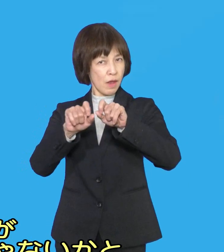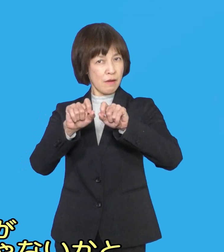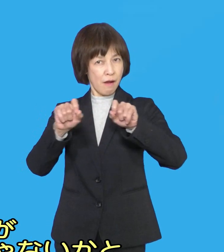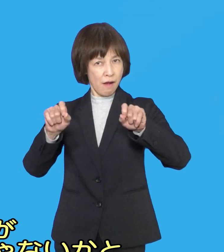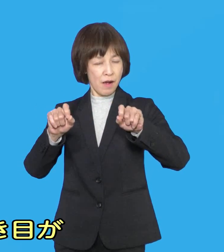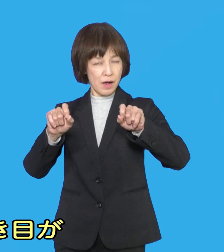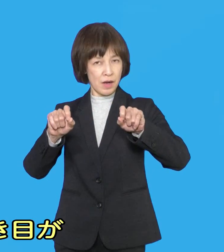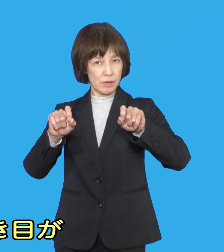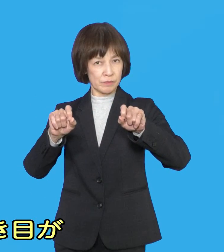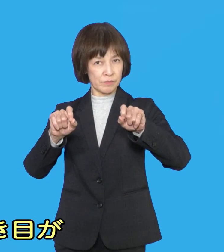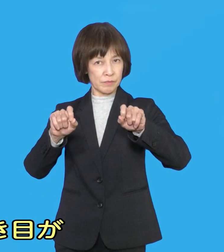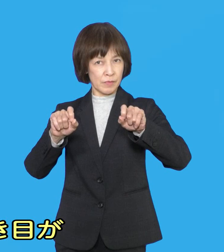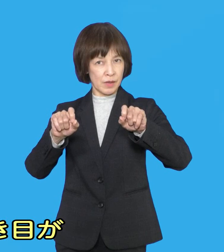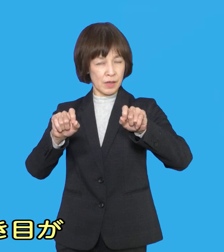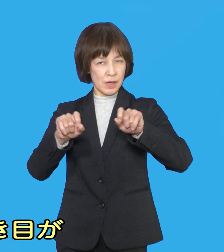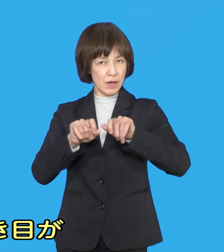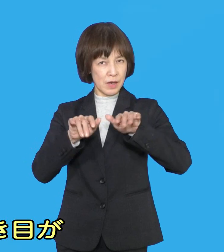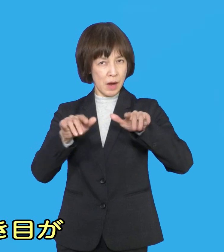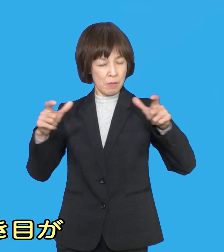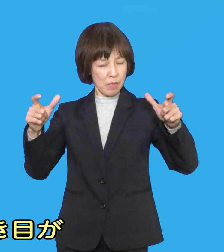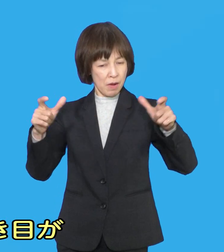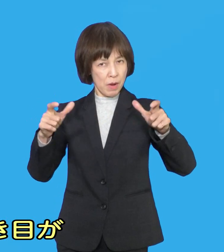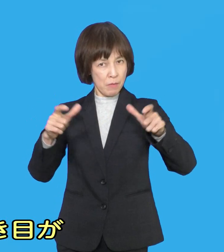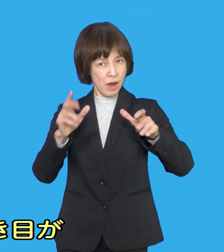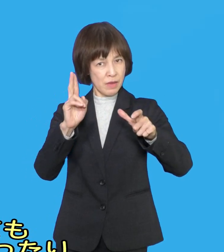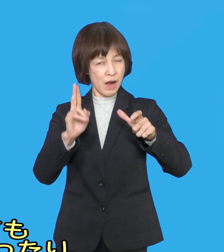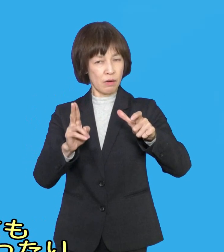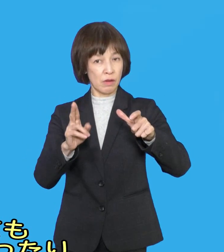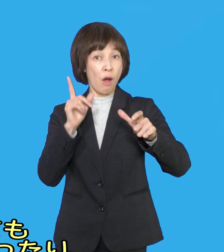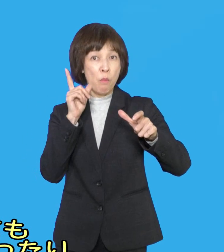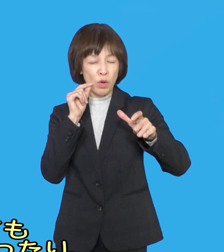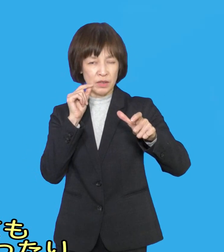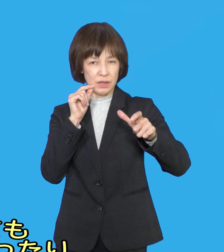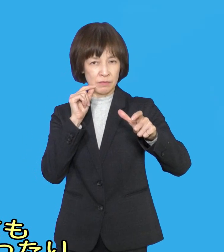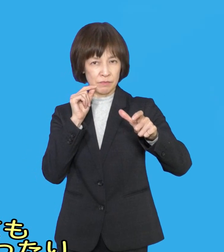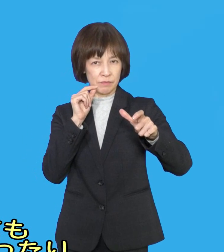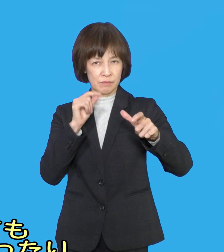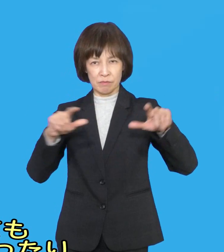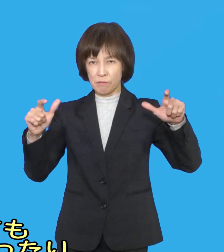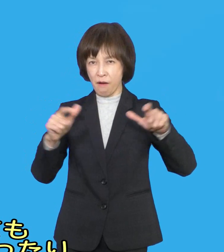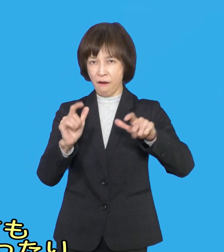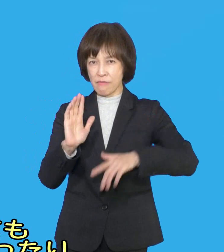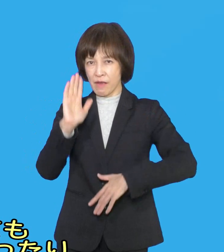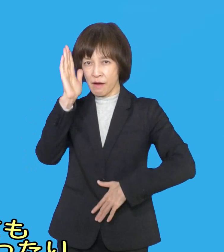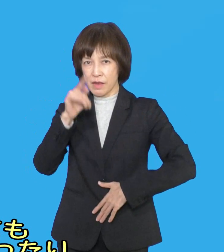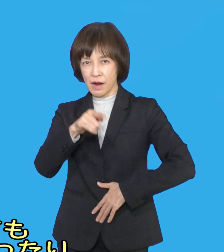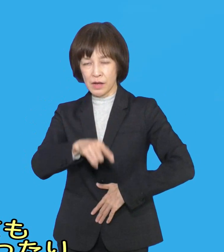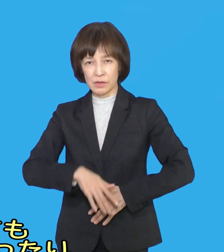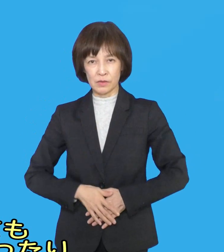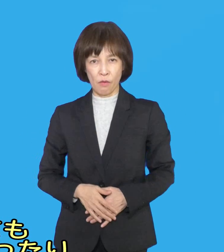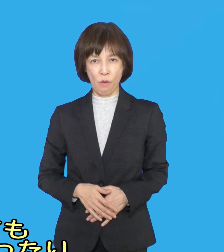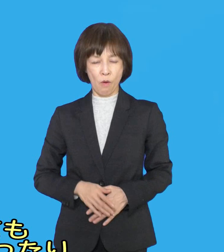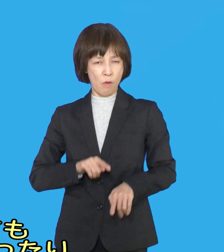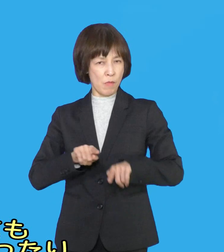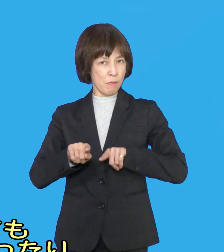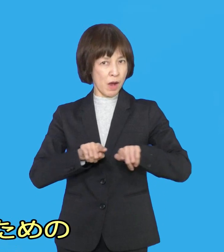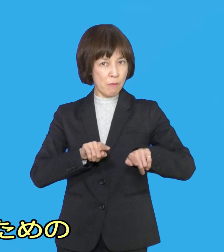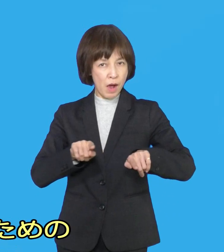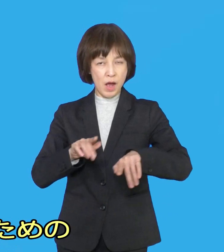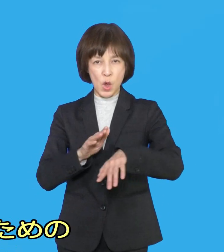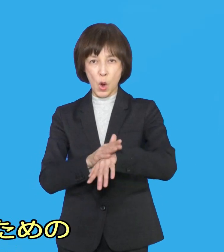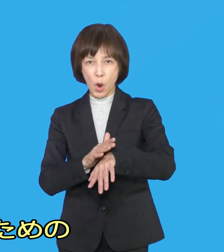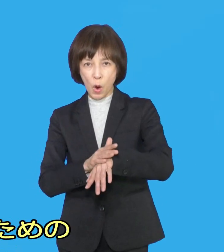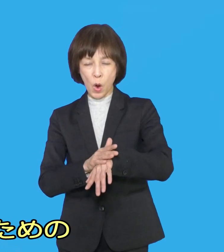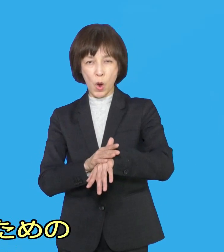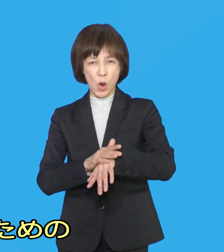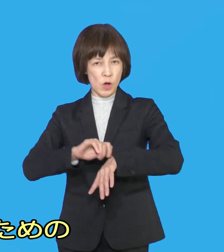んじゃないかと、そこでもし効き目が薄いようだと、さらに市としても訴えかけ方であったり、感